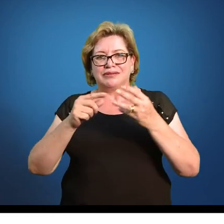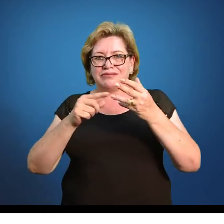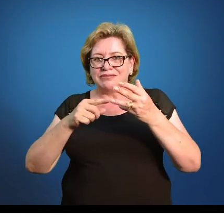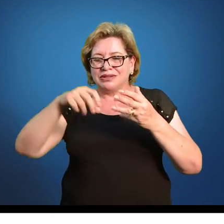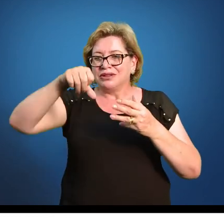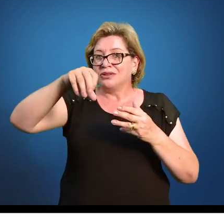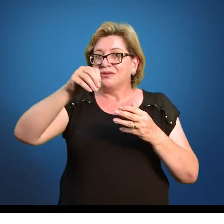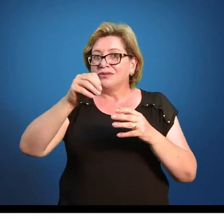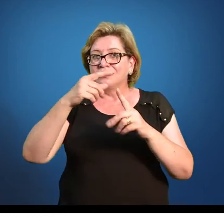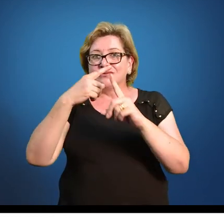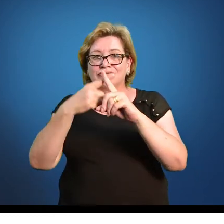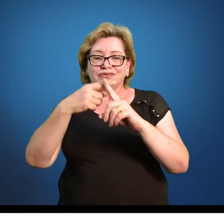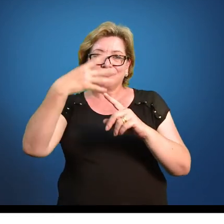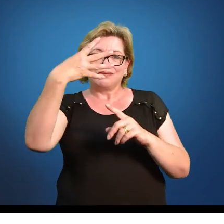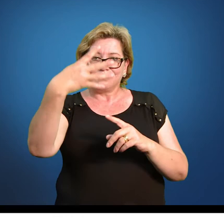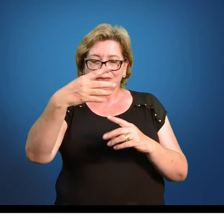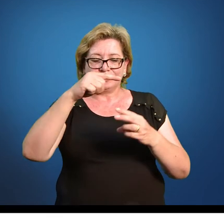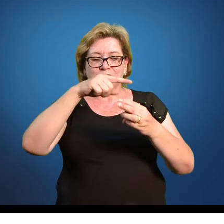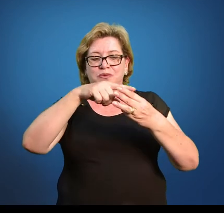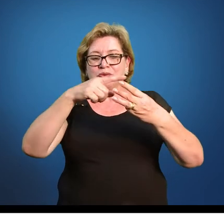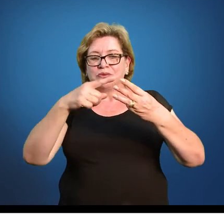90 vezes 4.